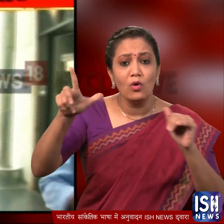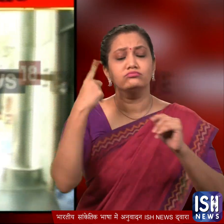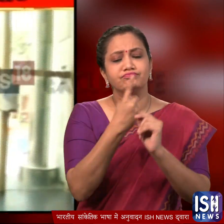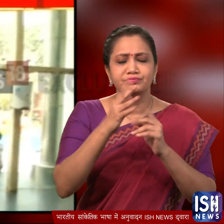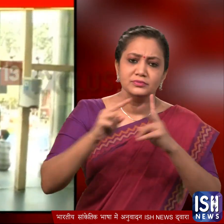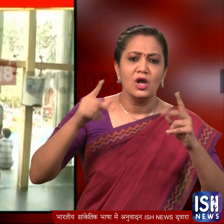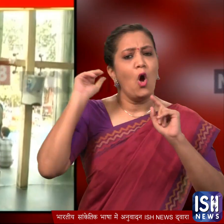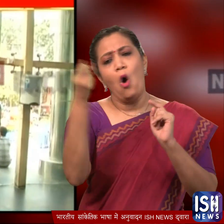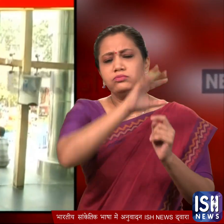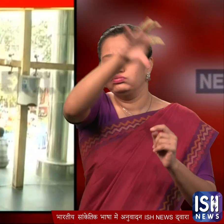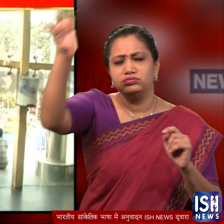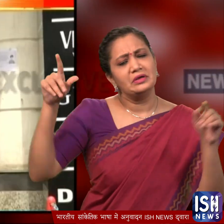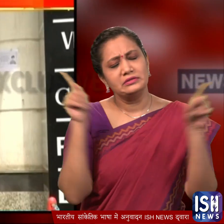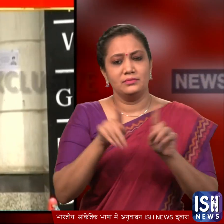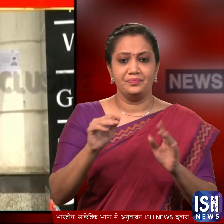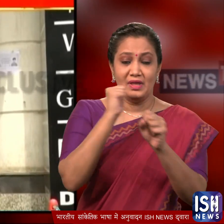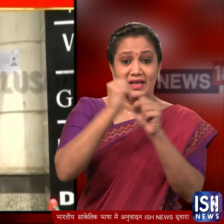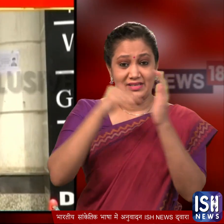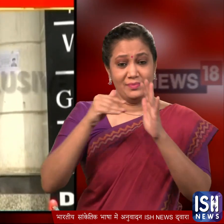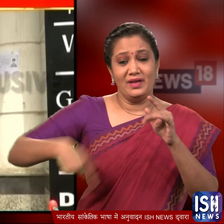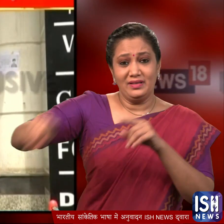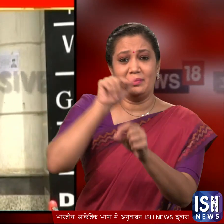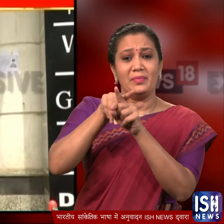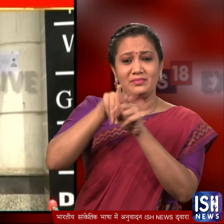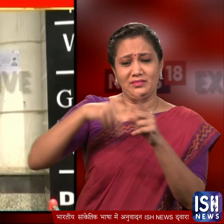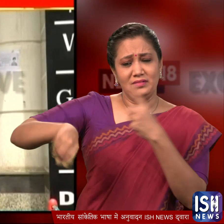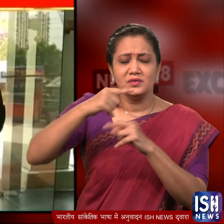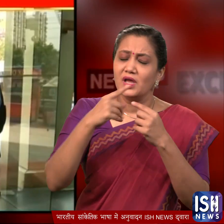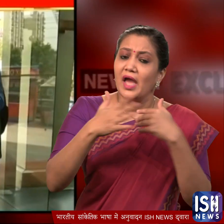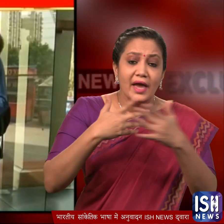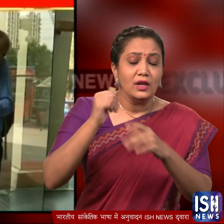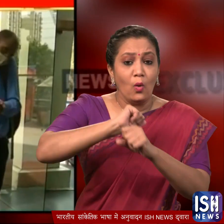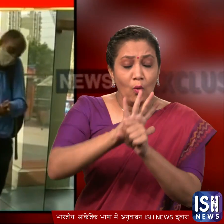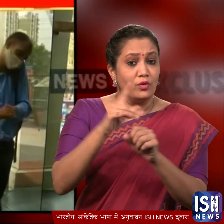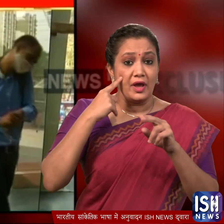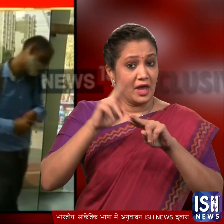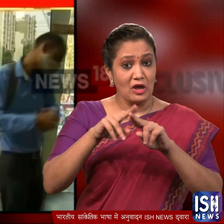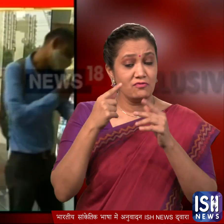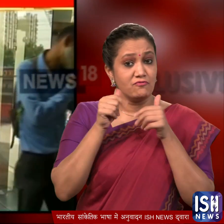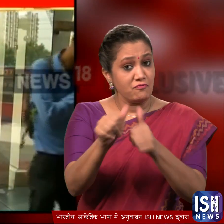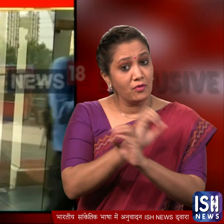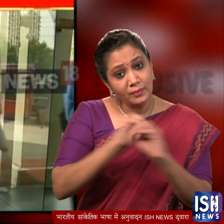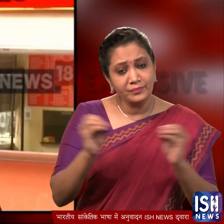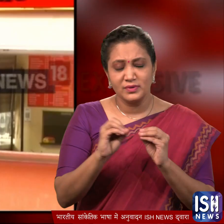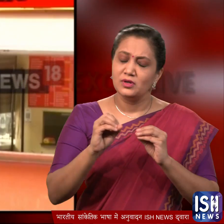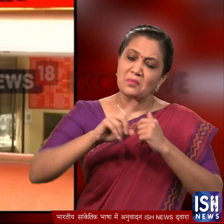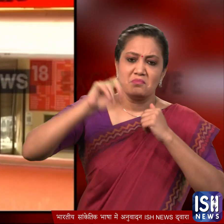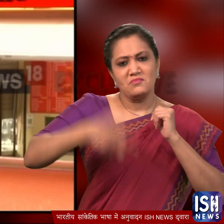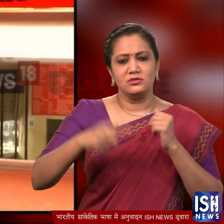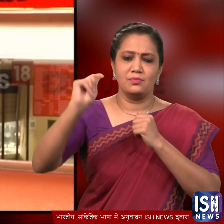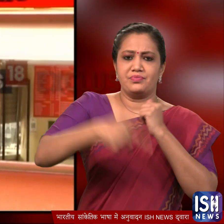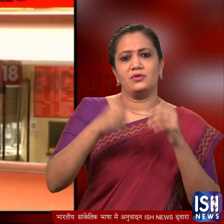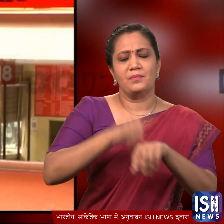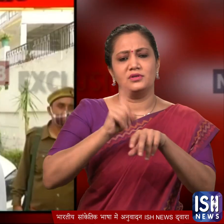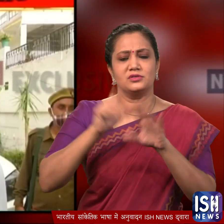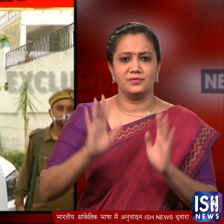सभी मॉल्स में इस तरह की चेकिंग की जा रही है। गाजियाबाद प्रशासन ने भी ये साफ कर दिया कि जो भी कोरोना नियमों में ढील देता पाया जाएगा उस पर